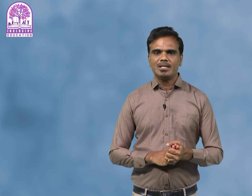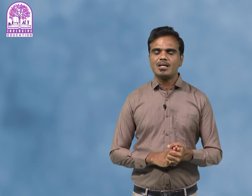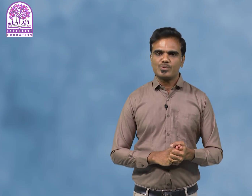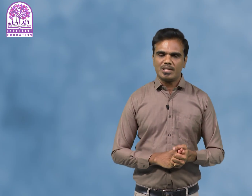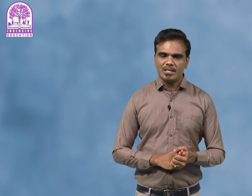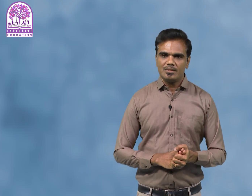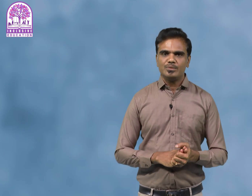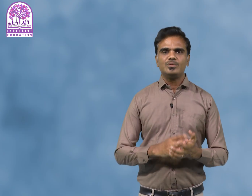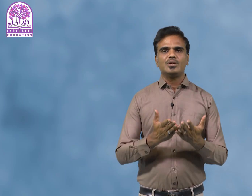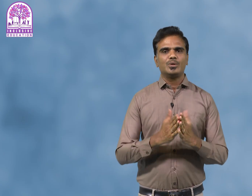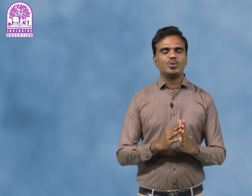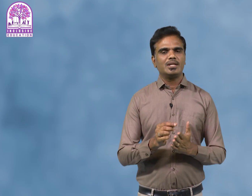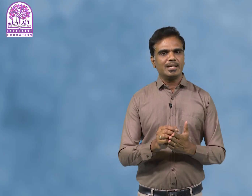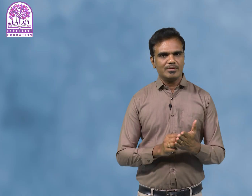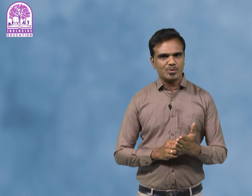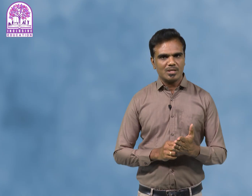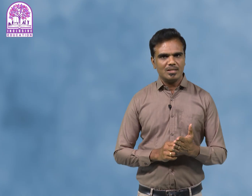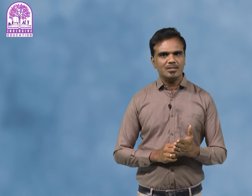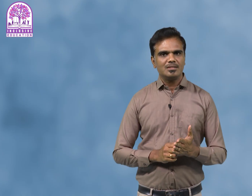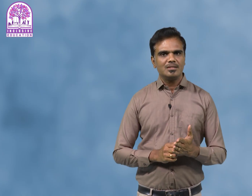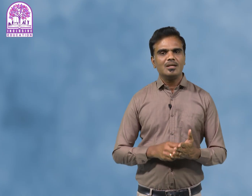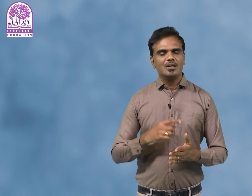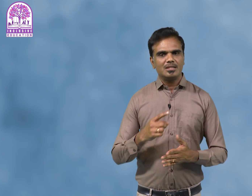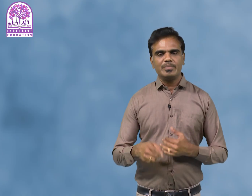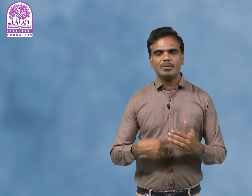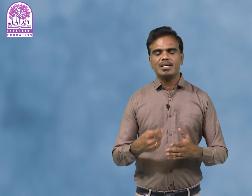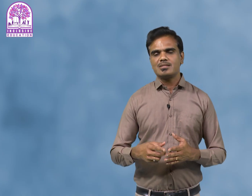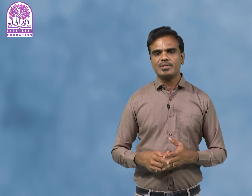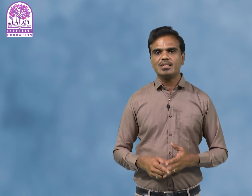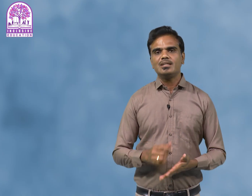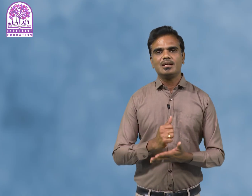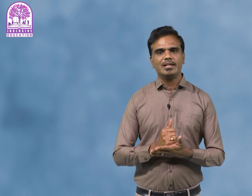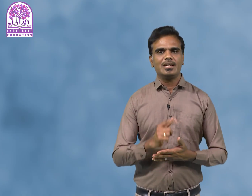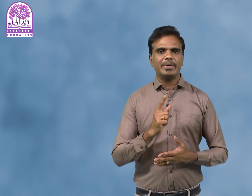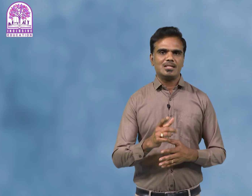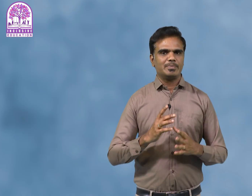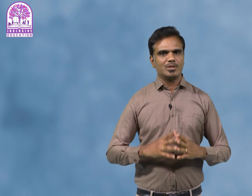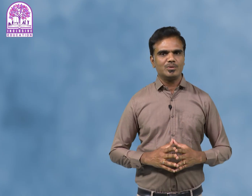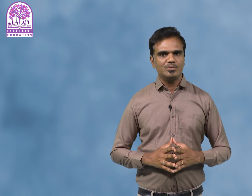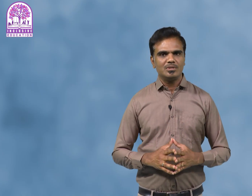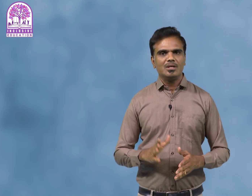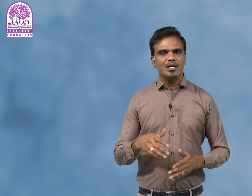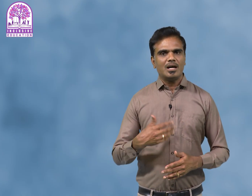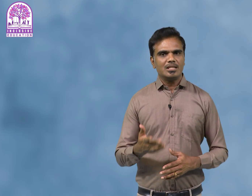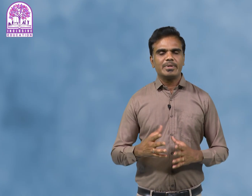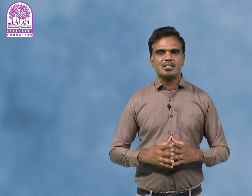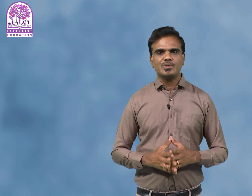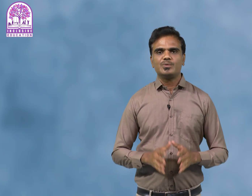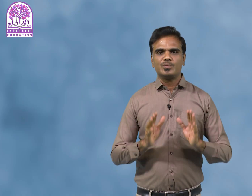நான் சொல்கிறது எல்லாத்தையும் நோட்டில் எழுதி வச்சுக்கோங்க. திரும்ப திரும்ப என்ன செய்யணும், அதை நீங்கள் பயிற்சி பண்ணணும். அதுக்கப்புறம் என்ன செய்யணும்,